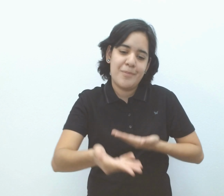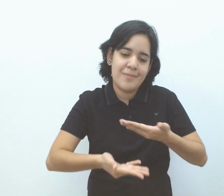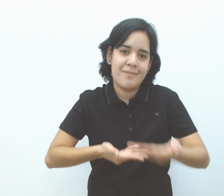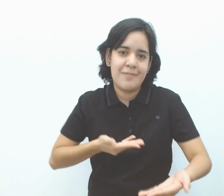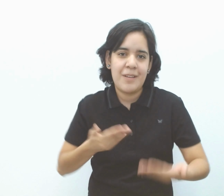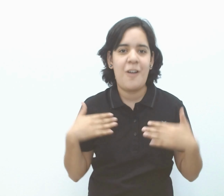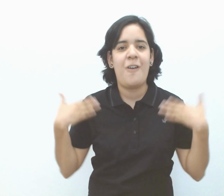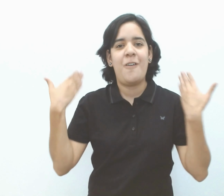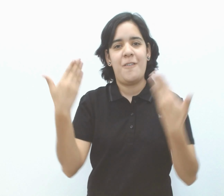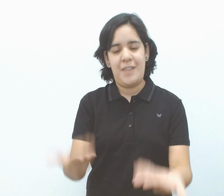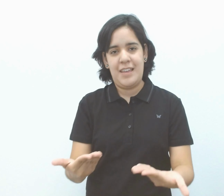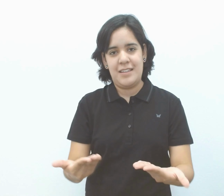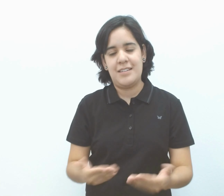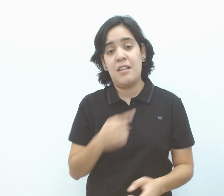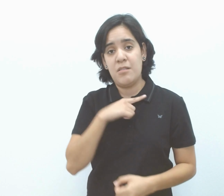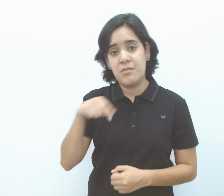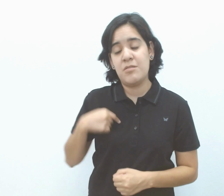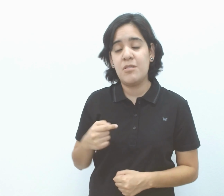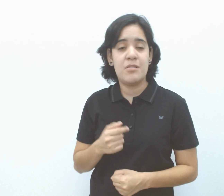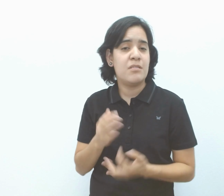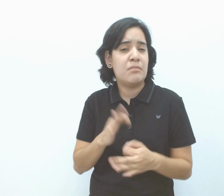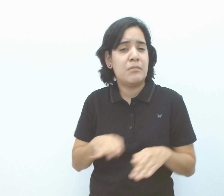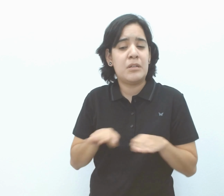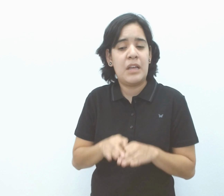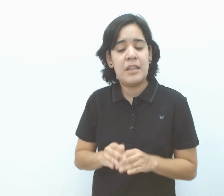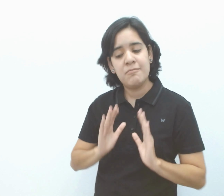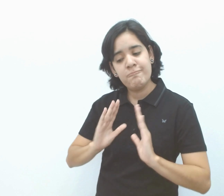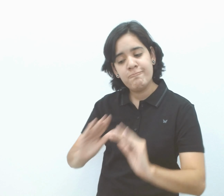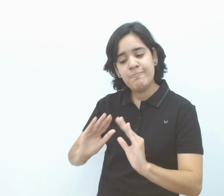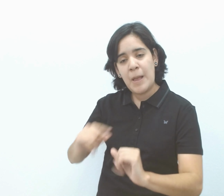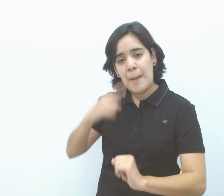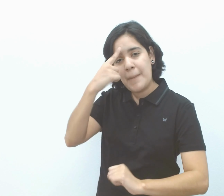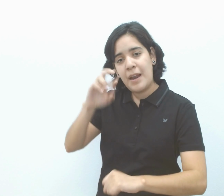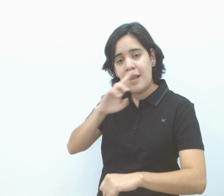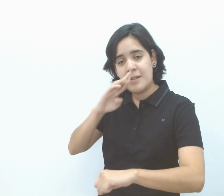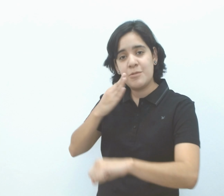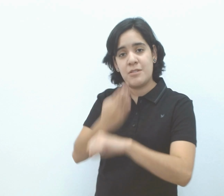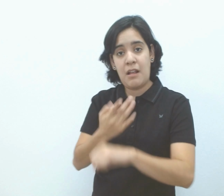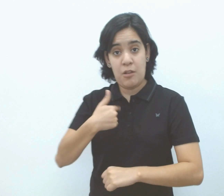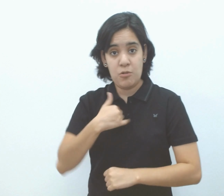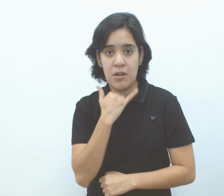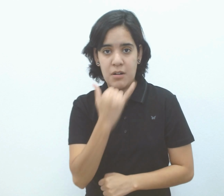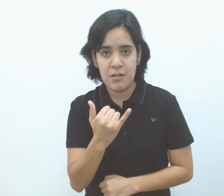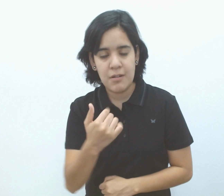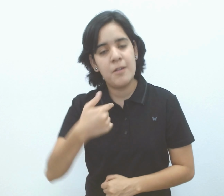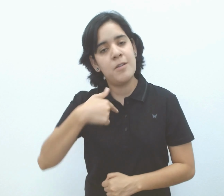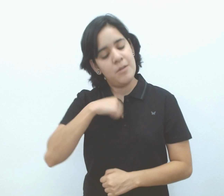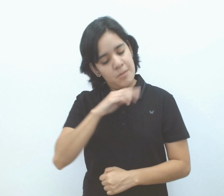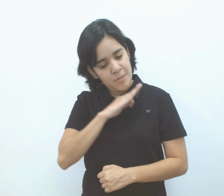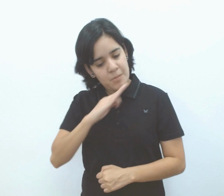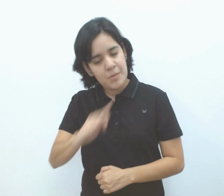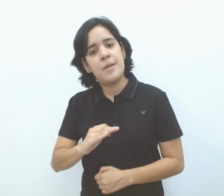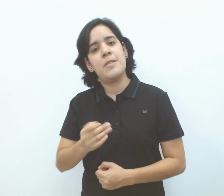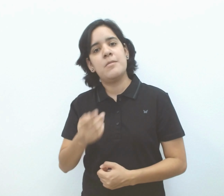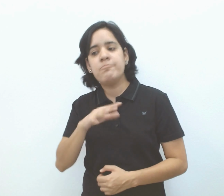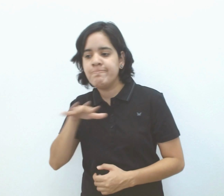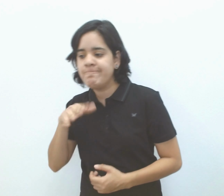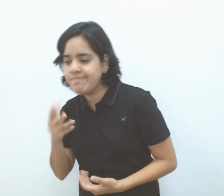se equivoquen, es que sean responsables de corregir las consecuencias del error que ellos cometen. Sería de verdad